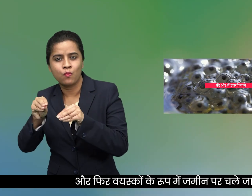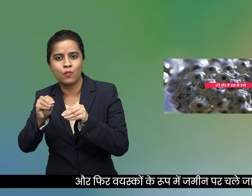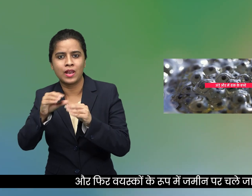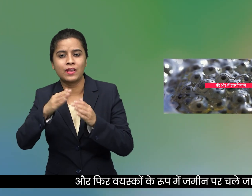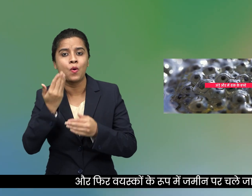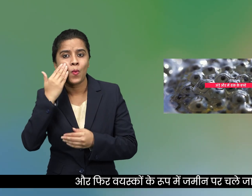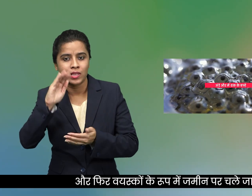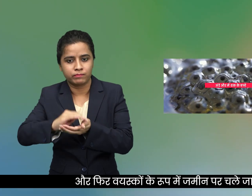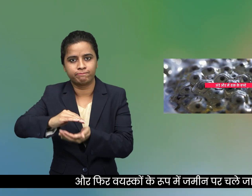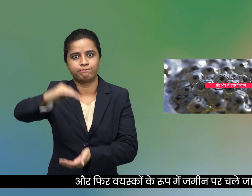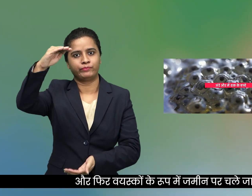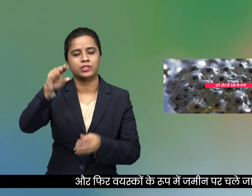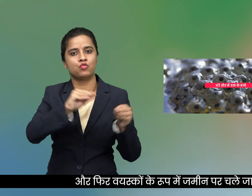में जमीन पर चले जाते हैं।